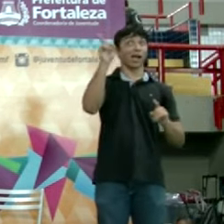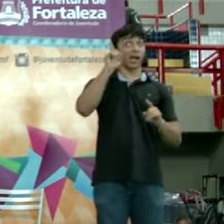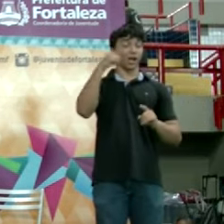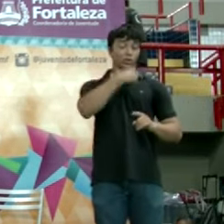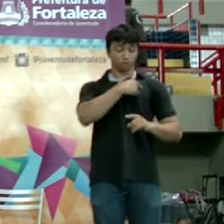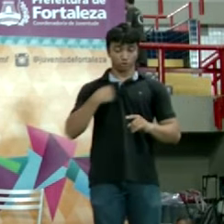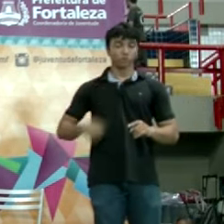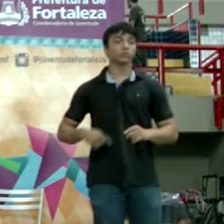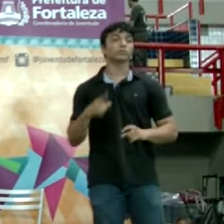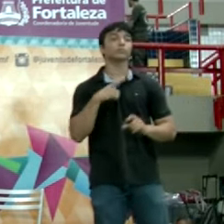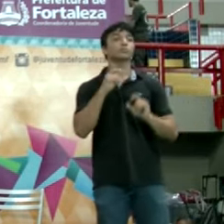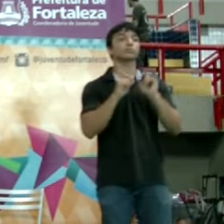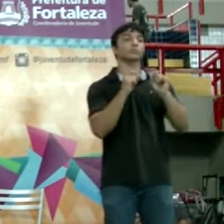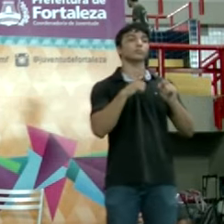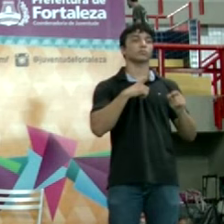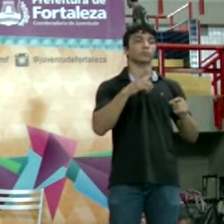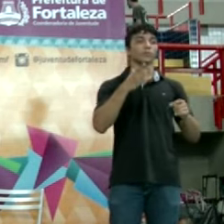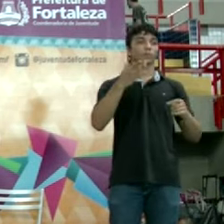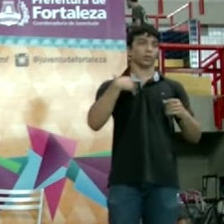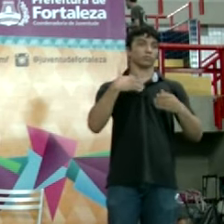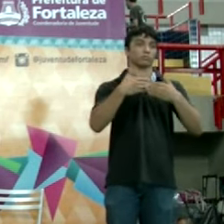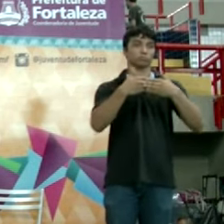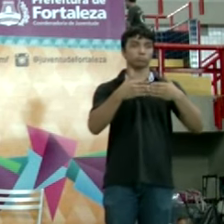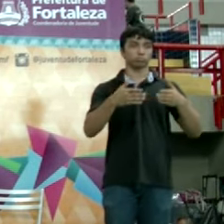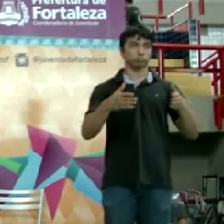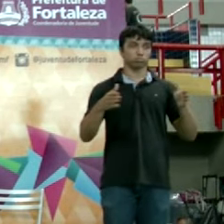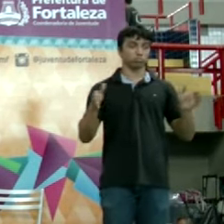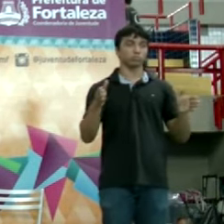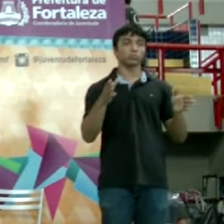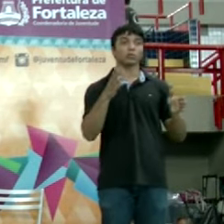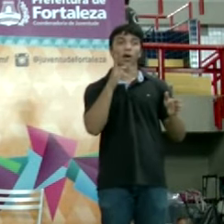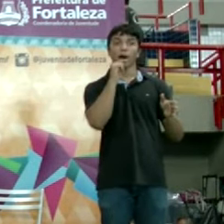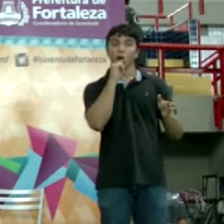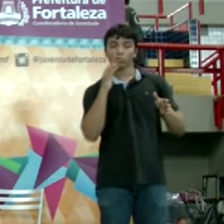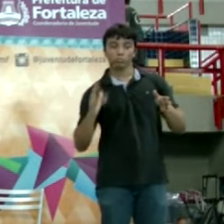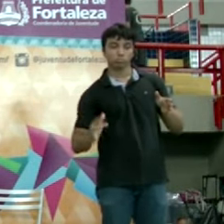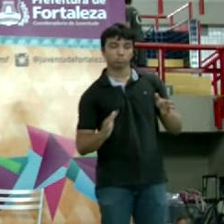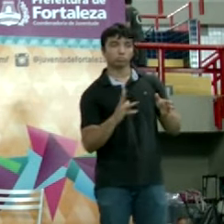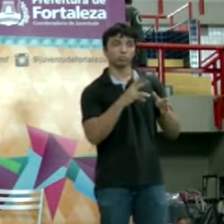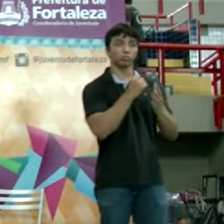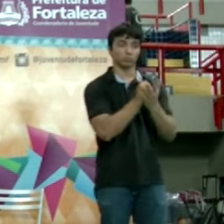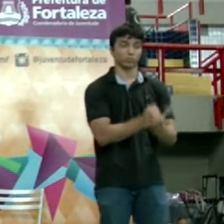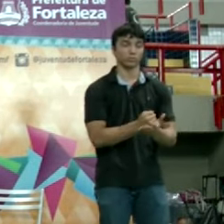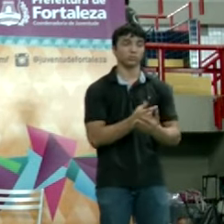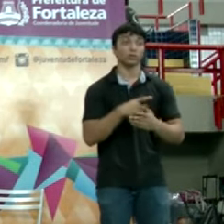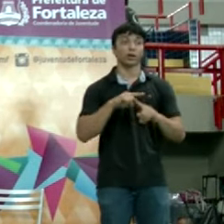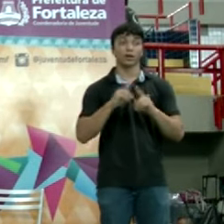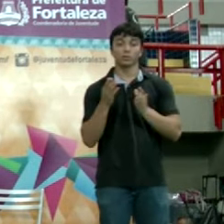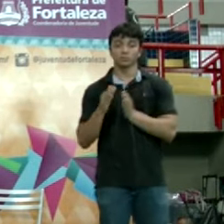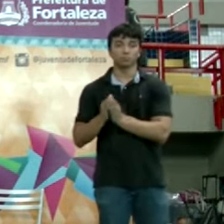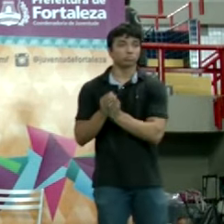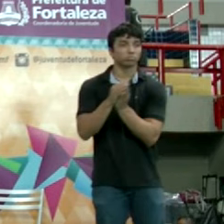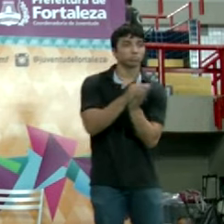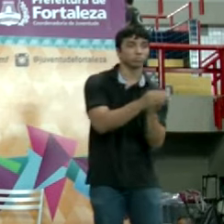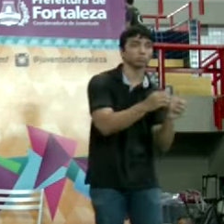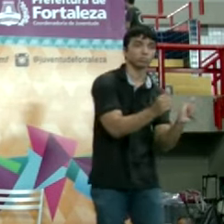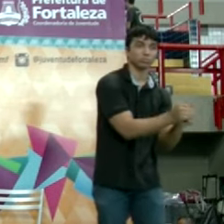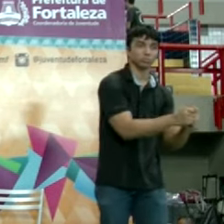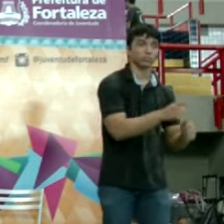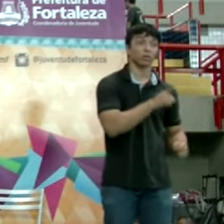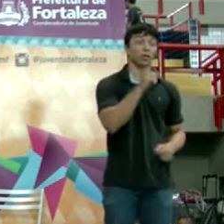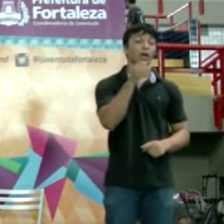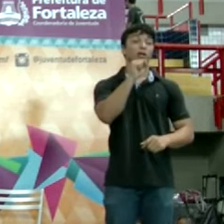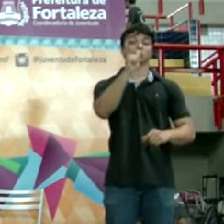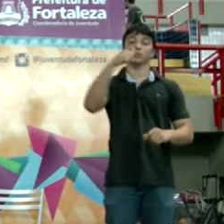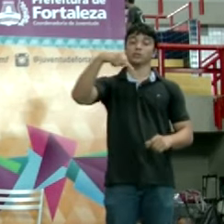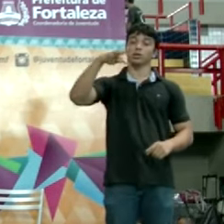pessoal abriu as comportas do navio para entrar água, para o navio ficar pesado, e esse mexilhão entrou. Quando chegou no Porto